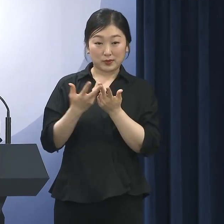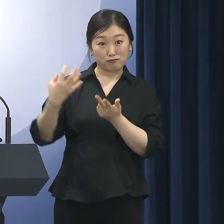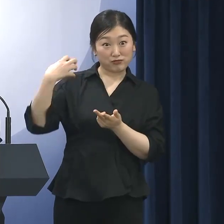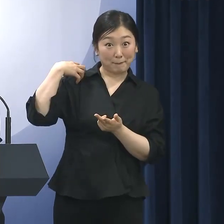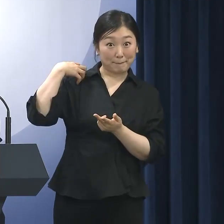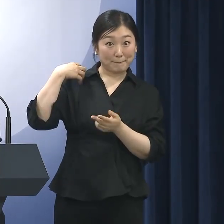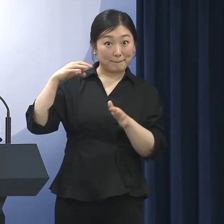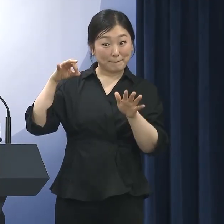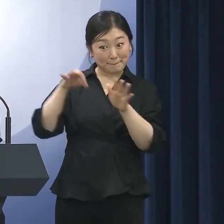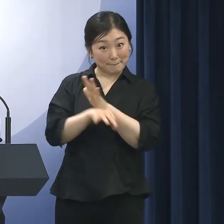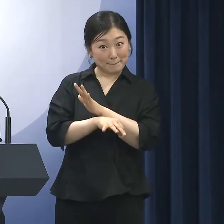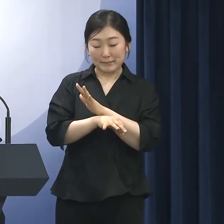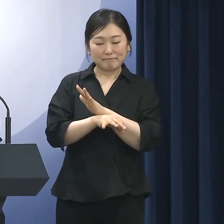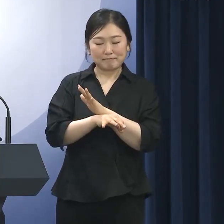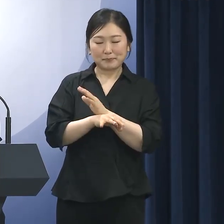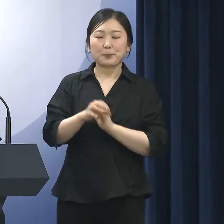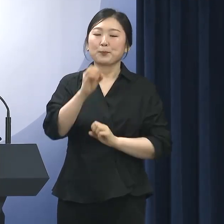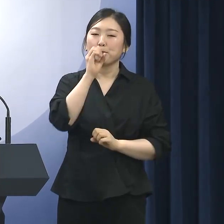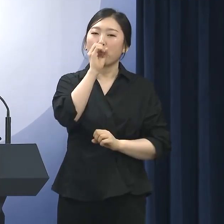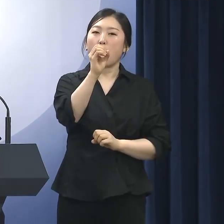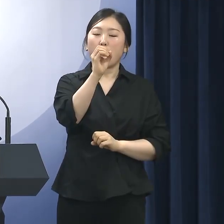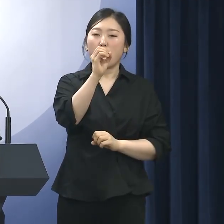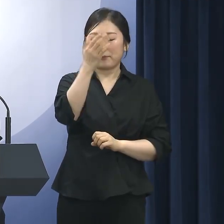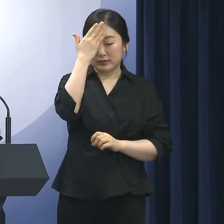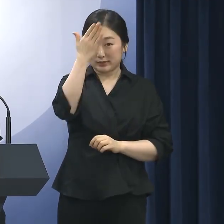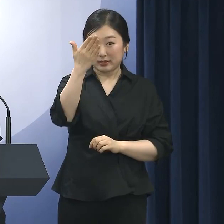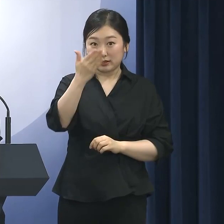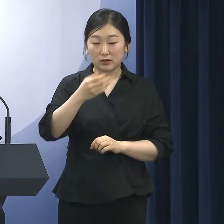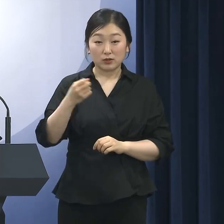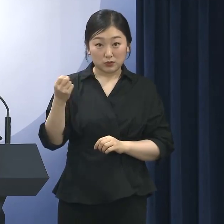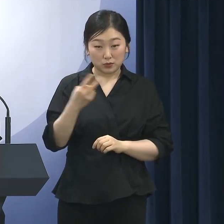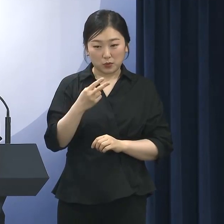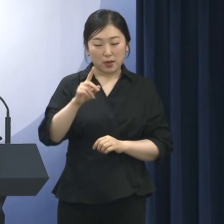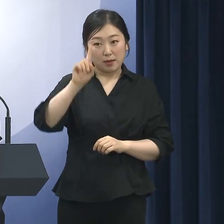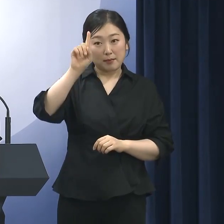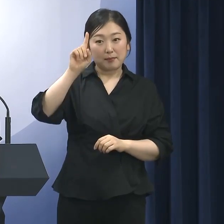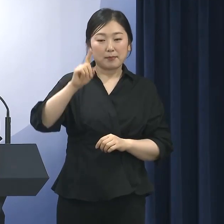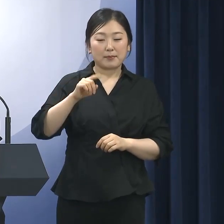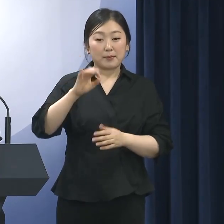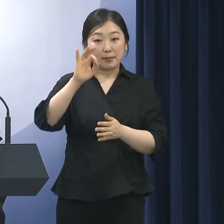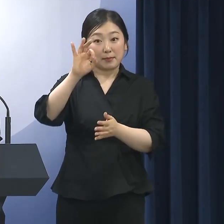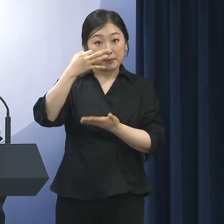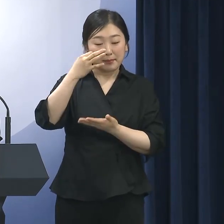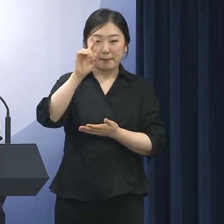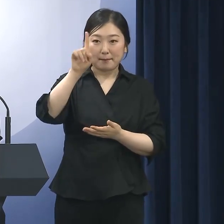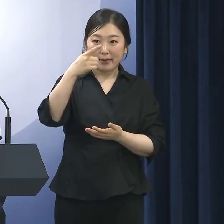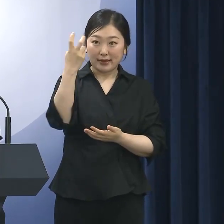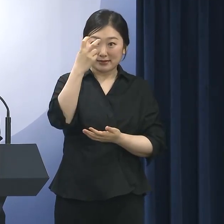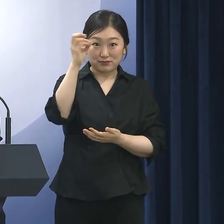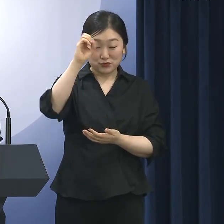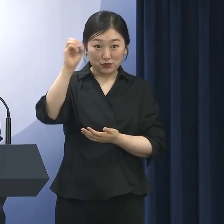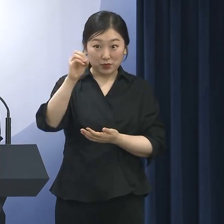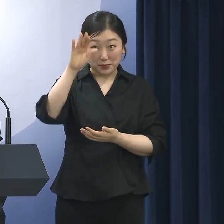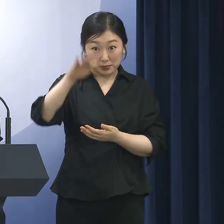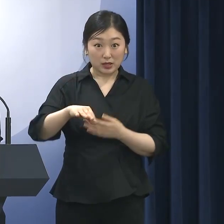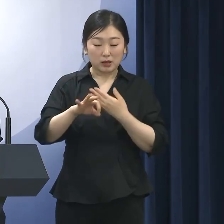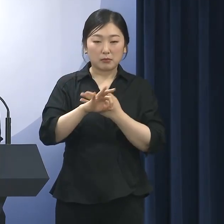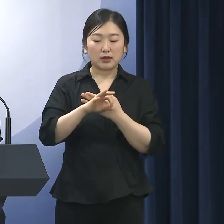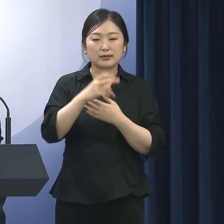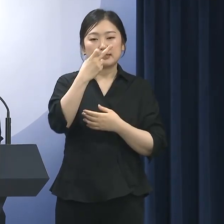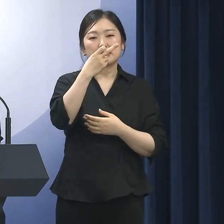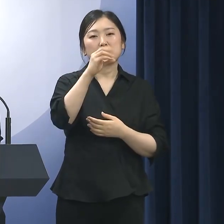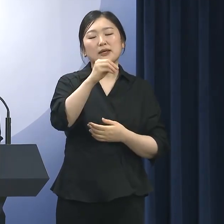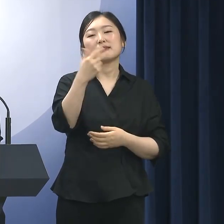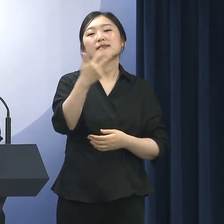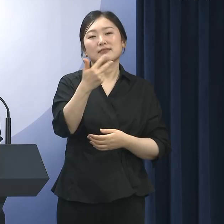소득이 중위소득 120% 미만인 경우에는 12만 7천 원만 부담하시면 됩니다. 그리고